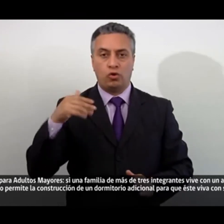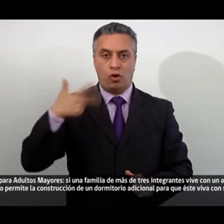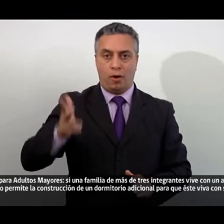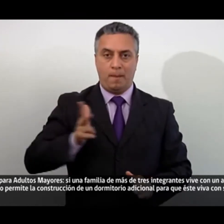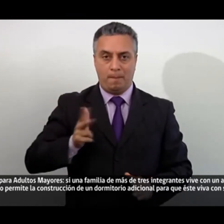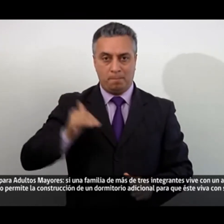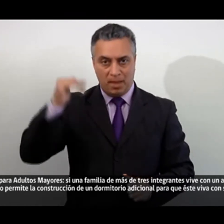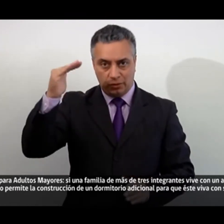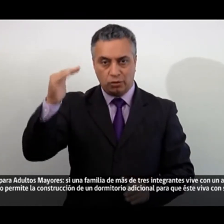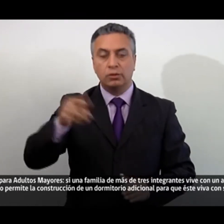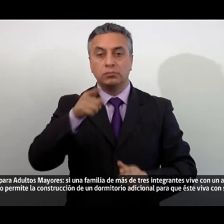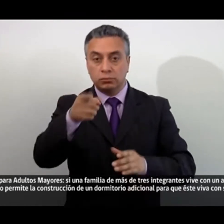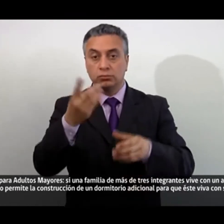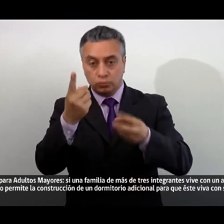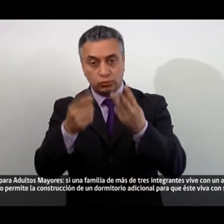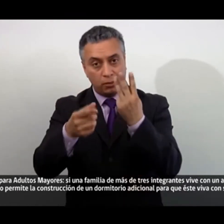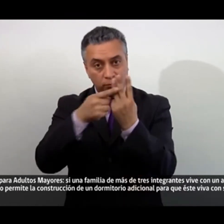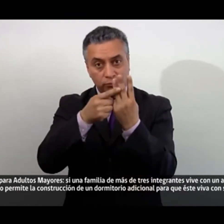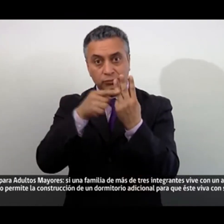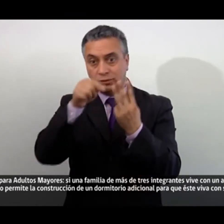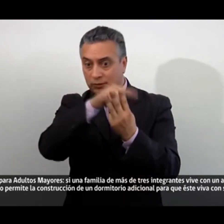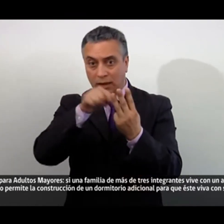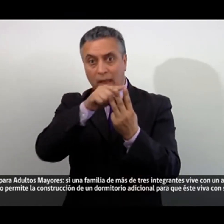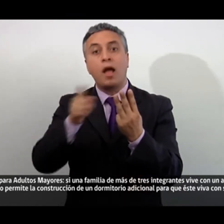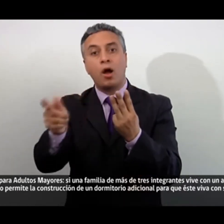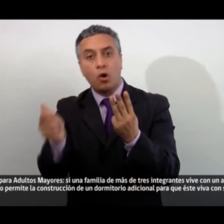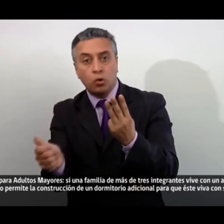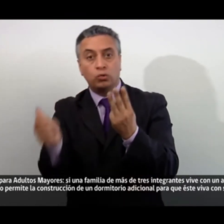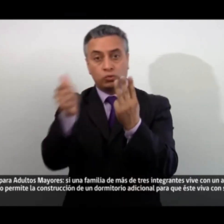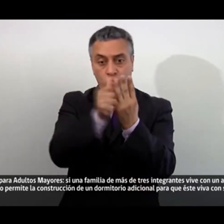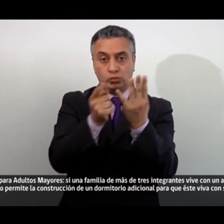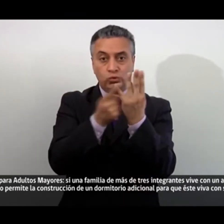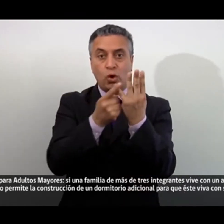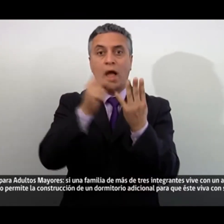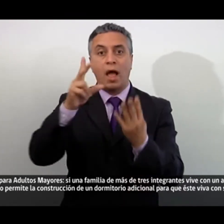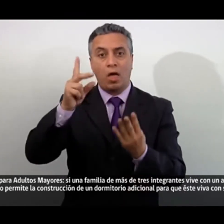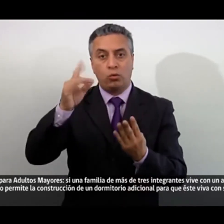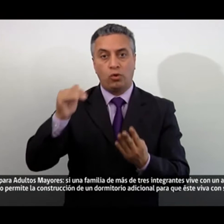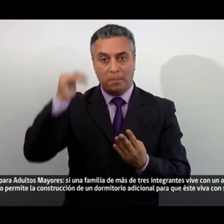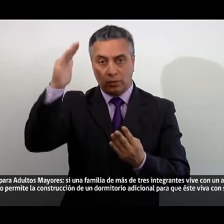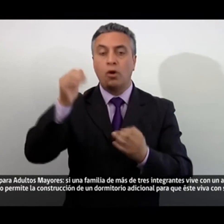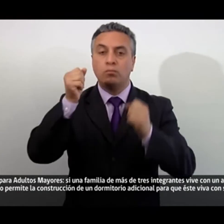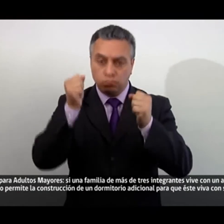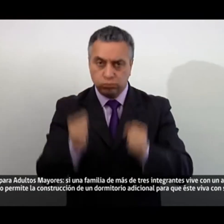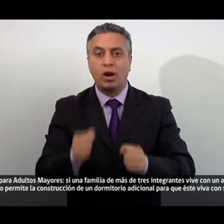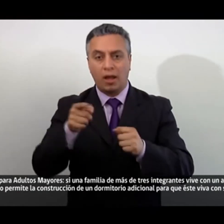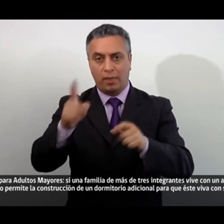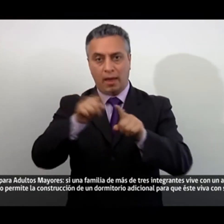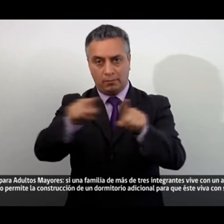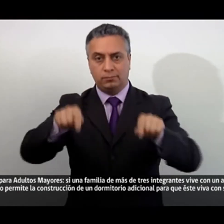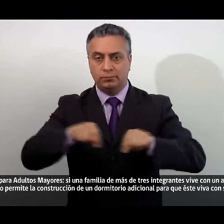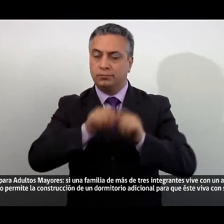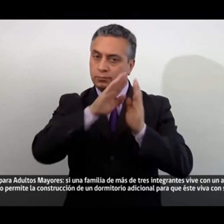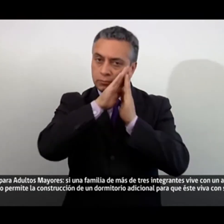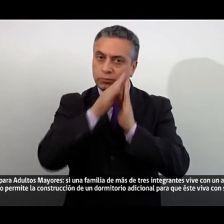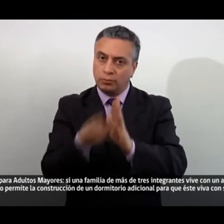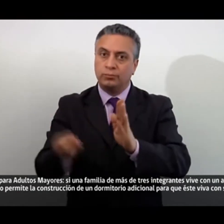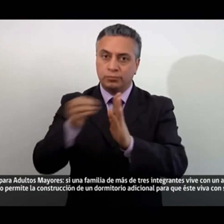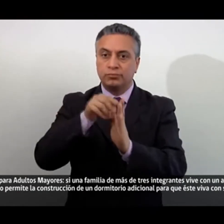mayores. Si una familia de más de 3 integrantes vive con un adulto mayor, este subsidio permite la construcción de un dormitorio adicional para